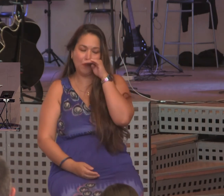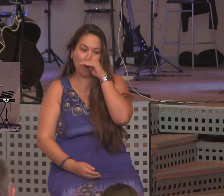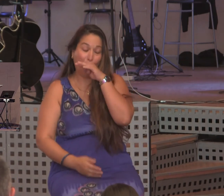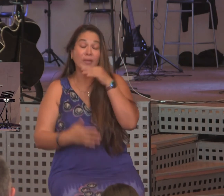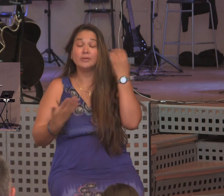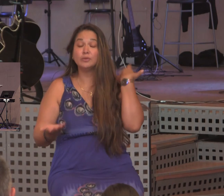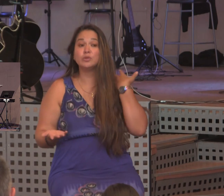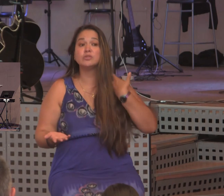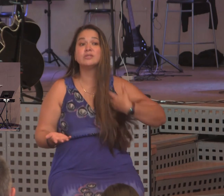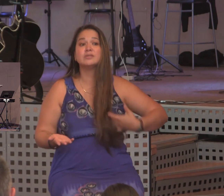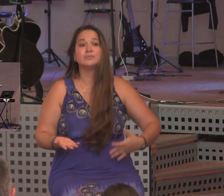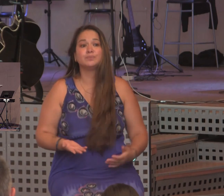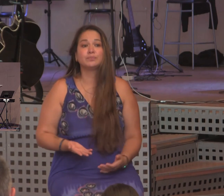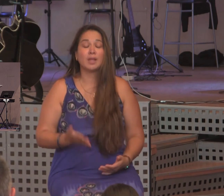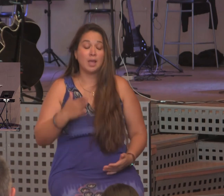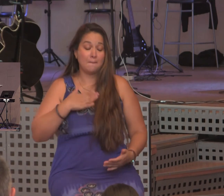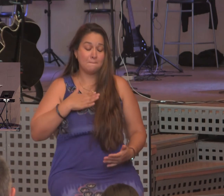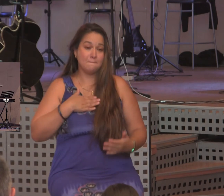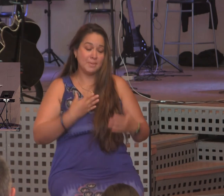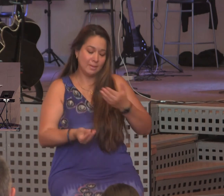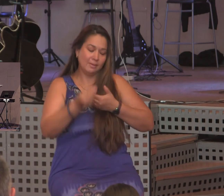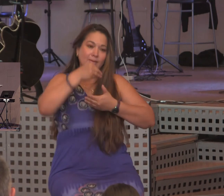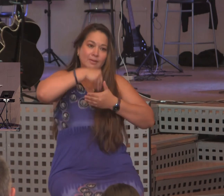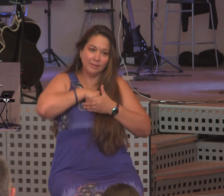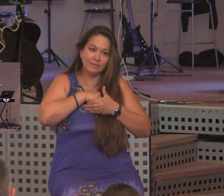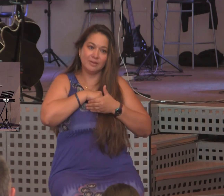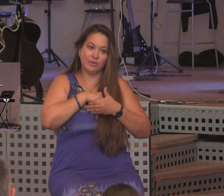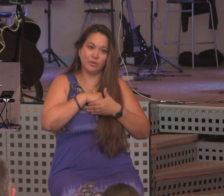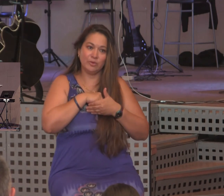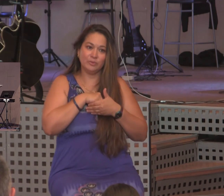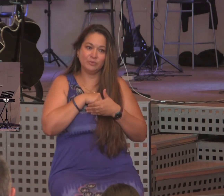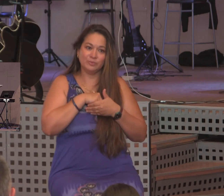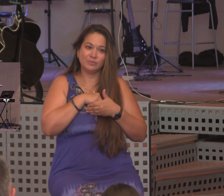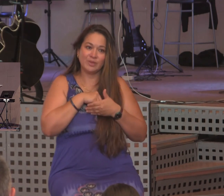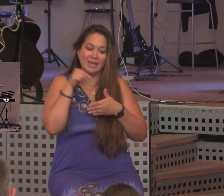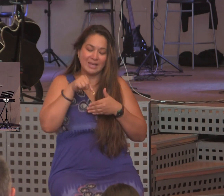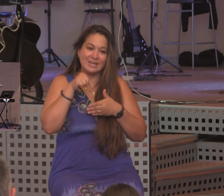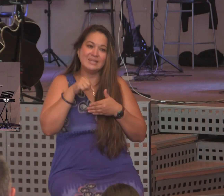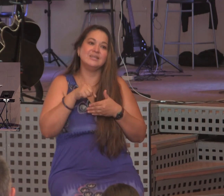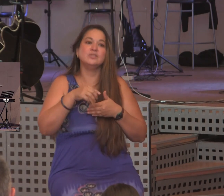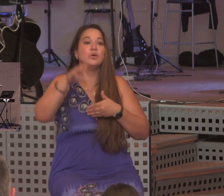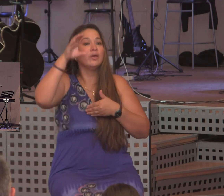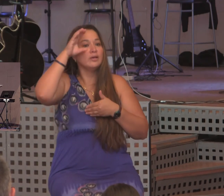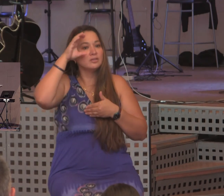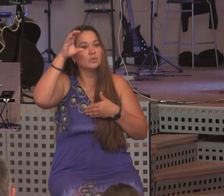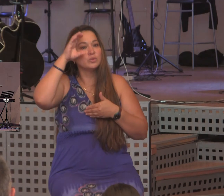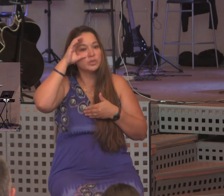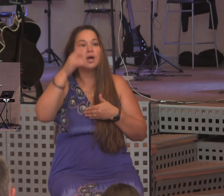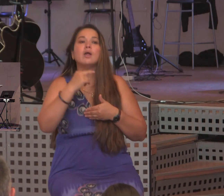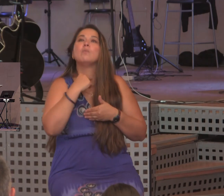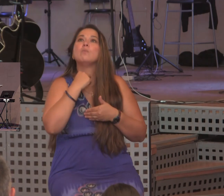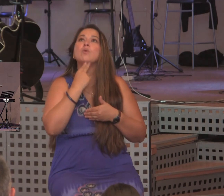Es en mi interior, no exteriormente, sino en mi interior.